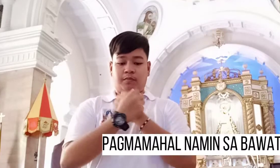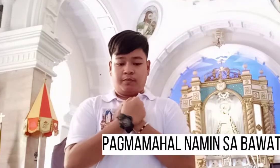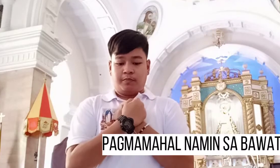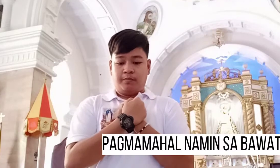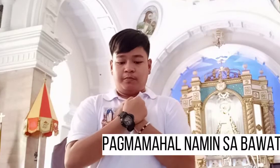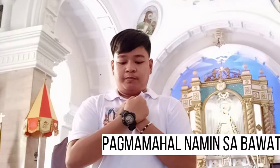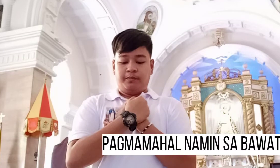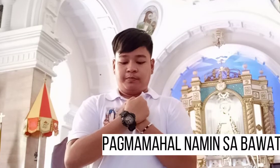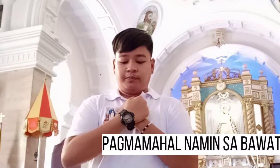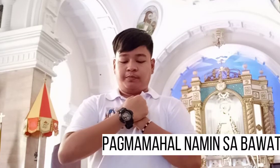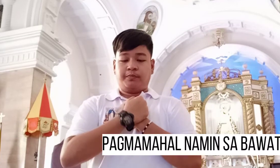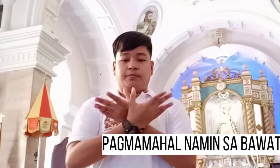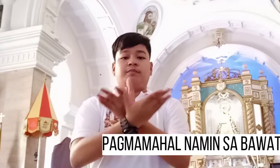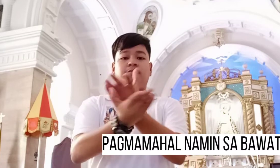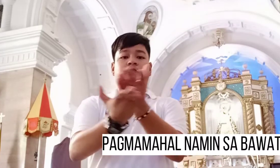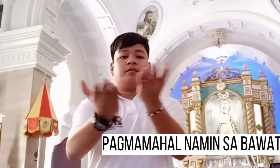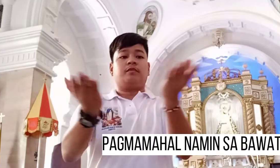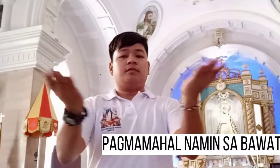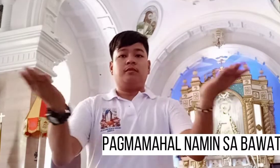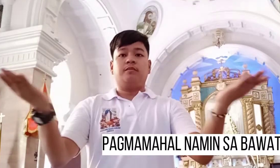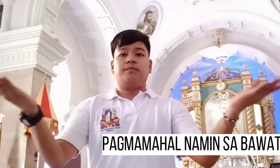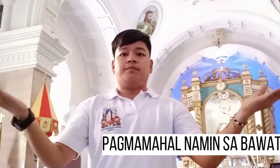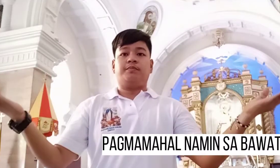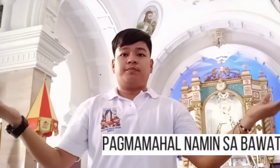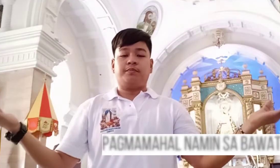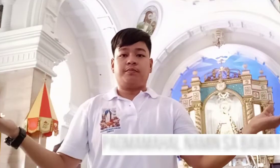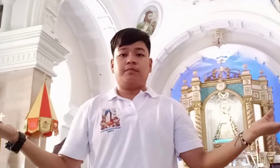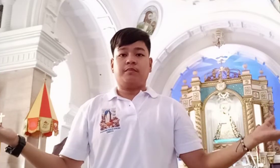pagmamahal namin sa bawat tao.